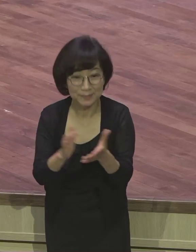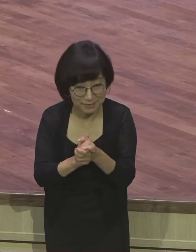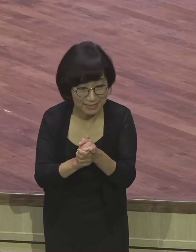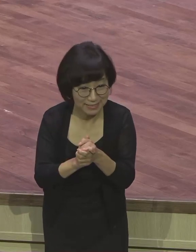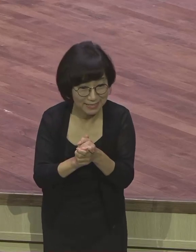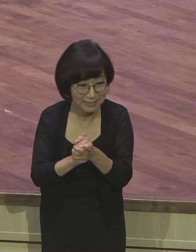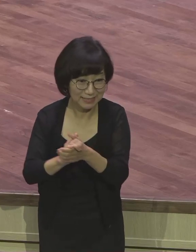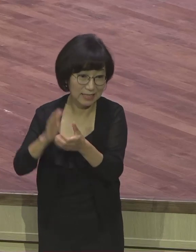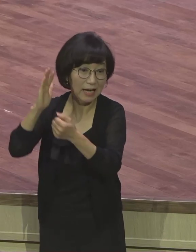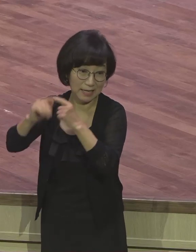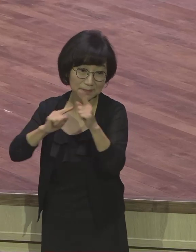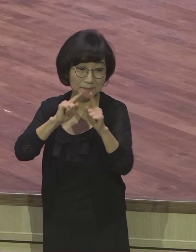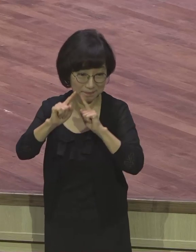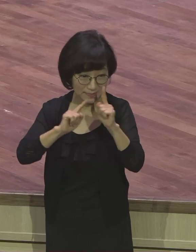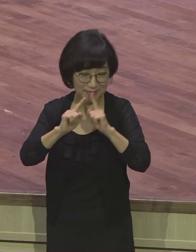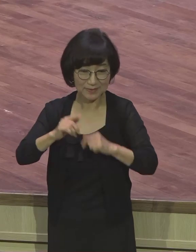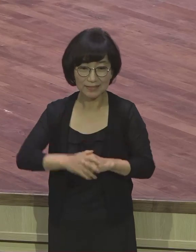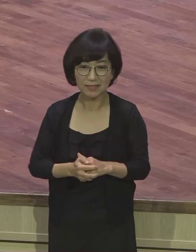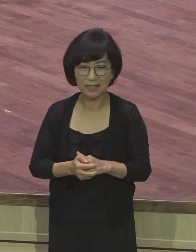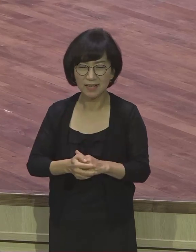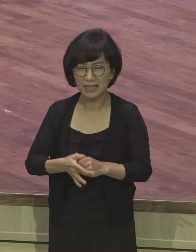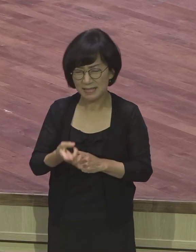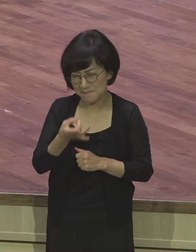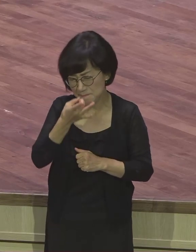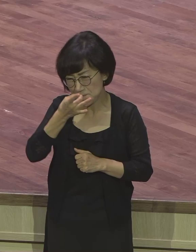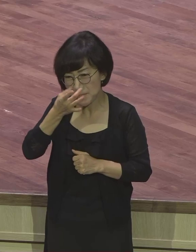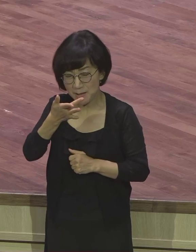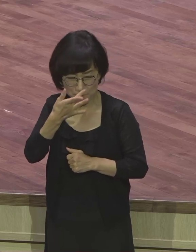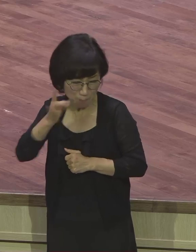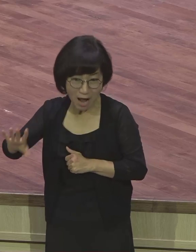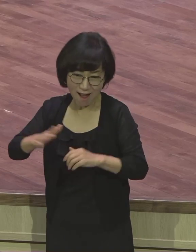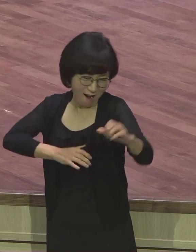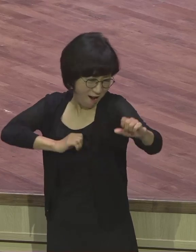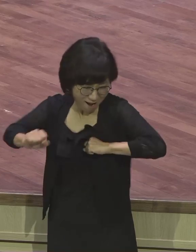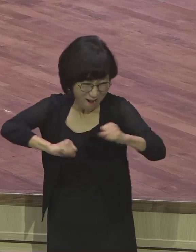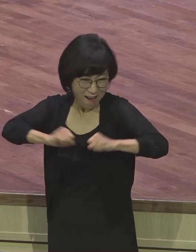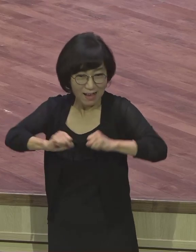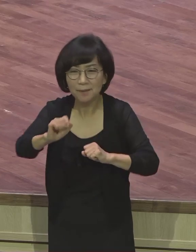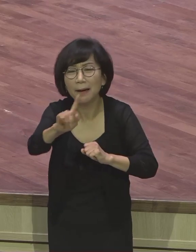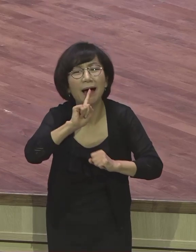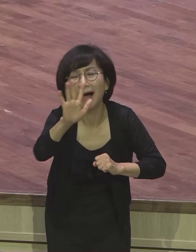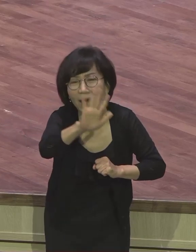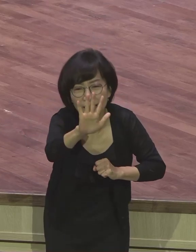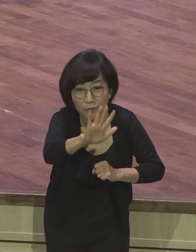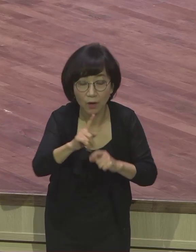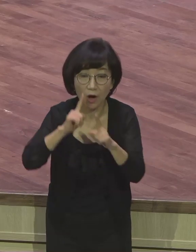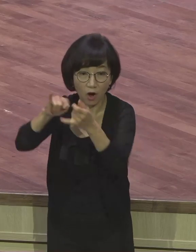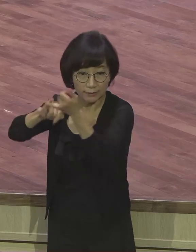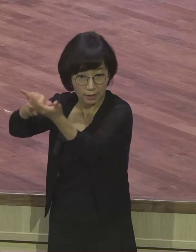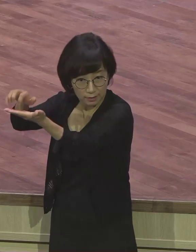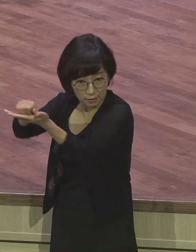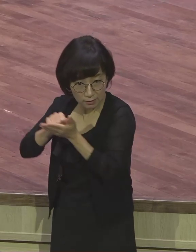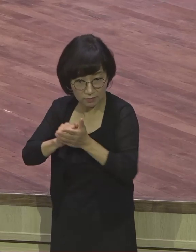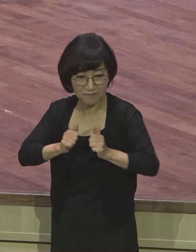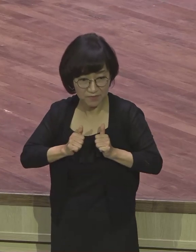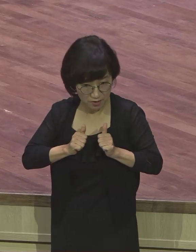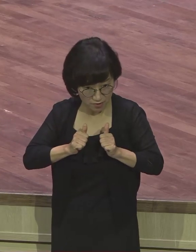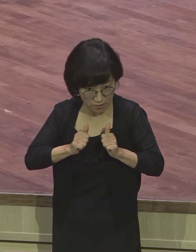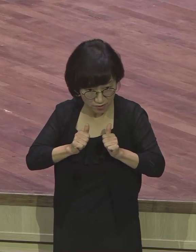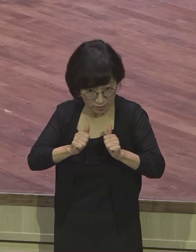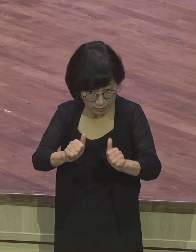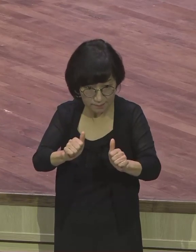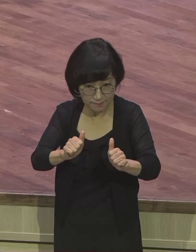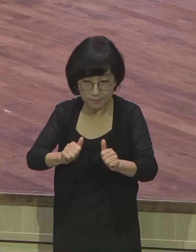하나님 말씀이에요. 무조건 열심이 아니에요. 언약적 열심, 주님의 몸된